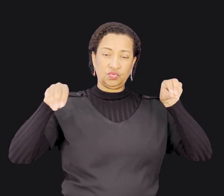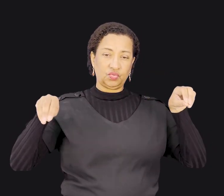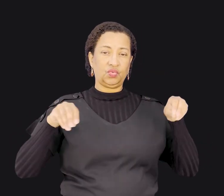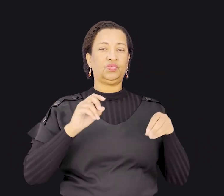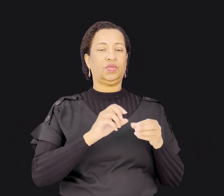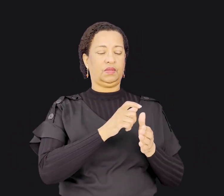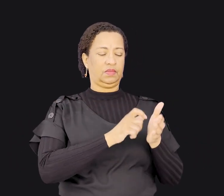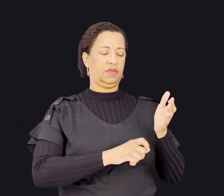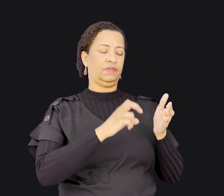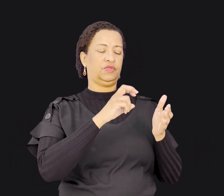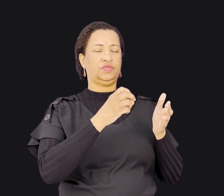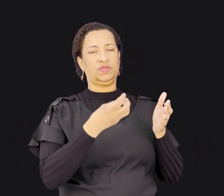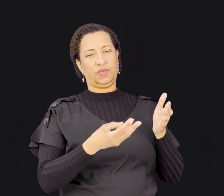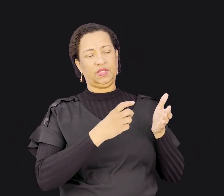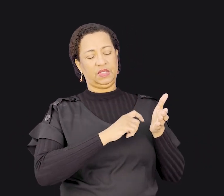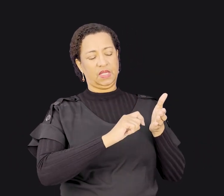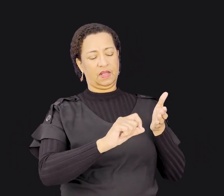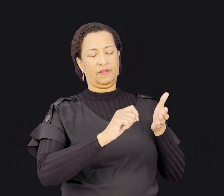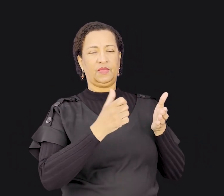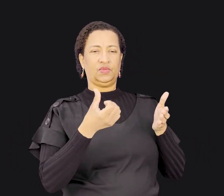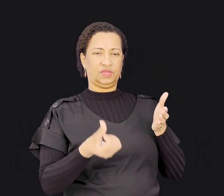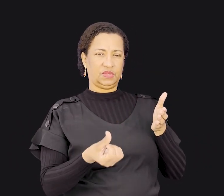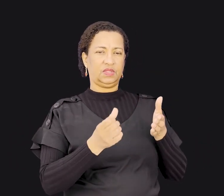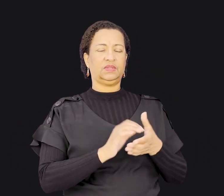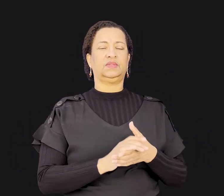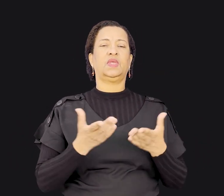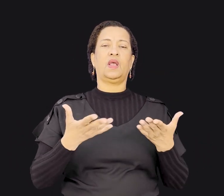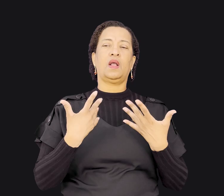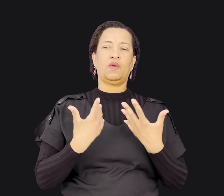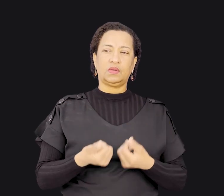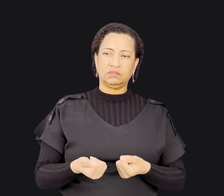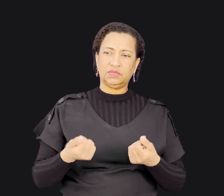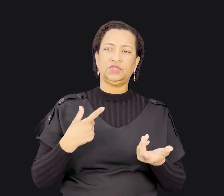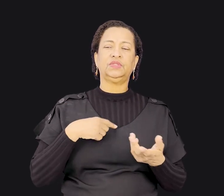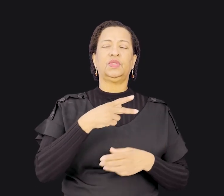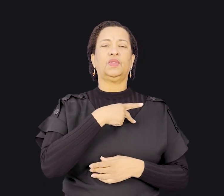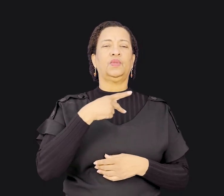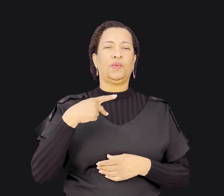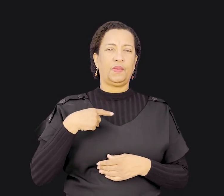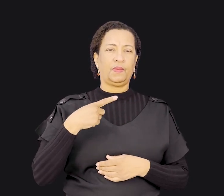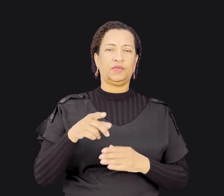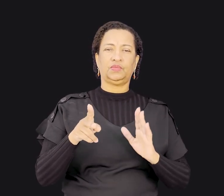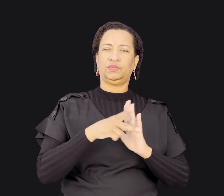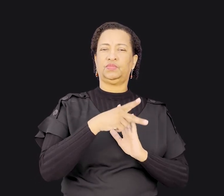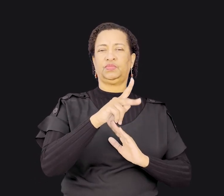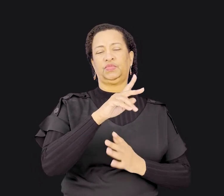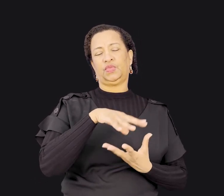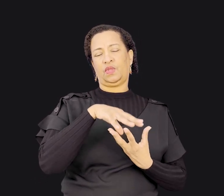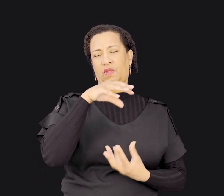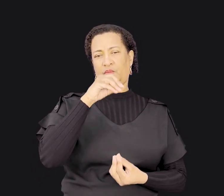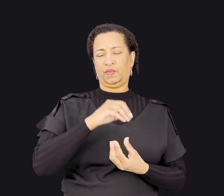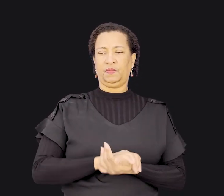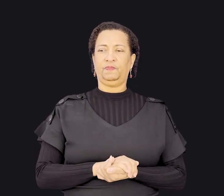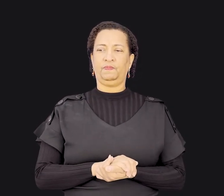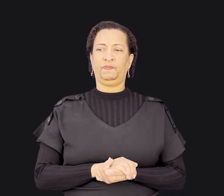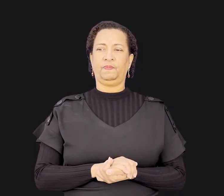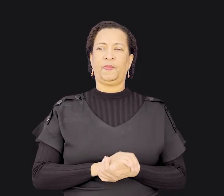Isaías 53:6. Mas agora se converteram ao pastor e bispo de suas almas. A próxima coisa que Pedro diz é: